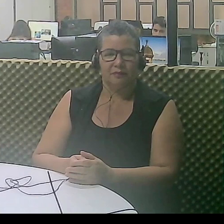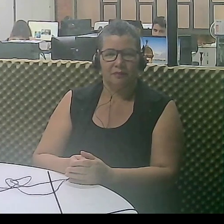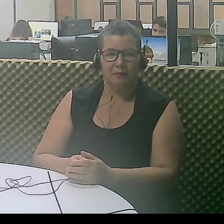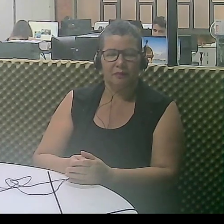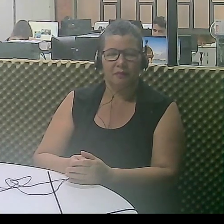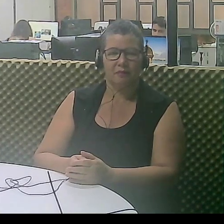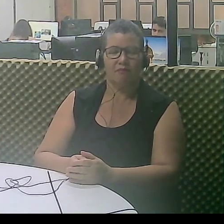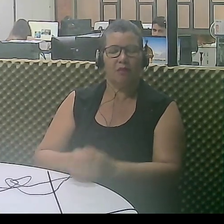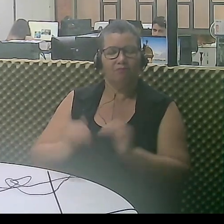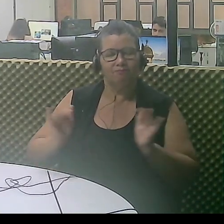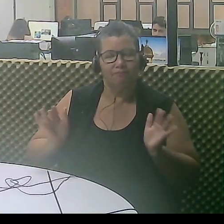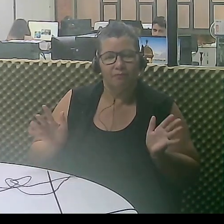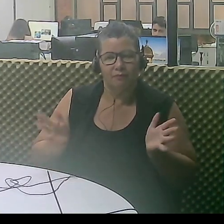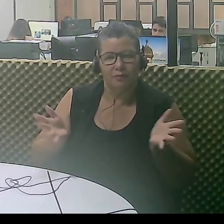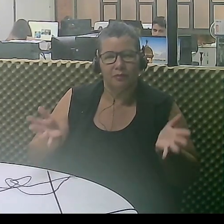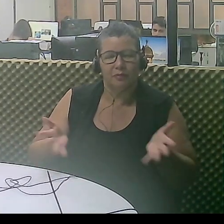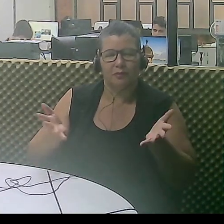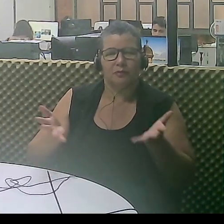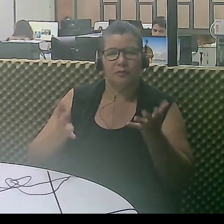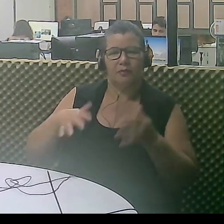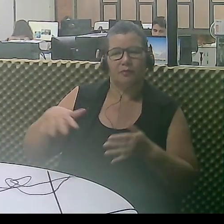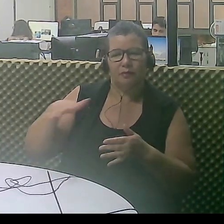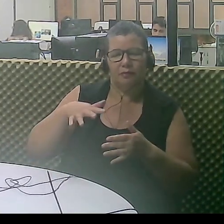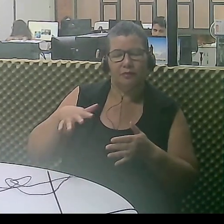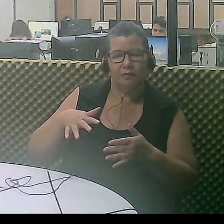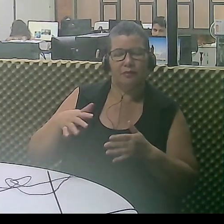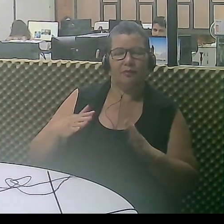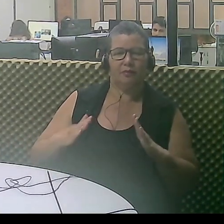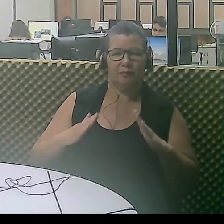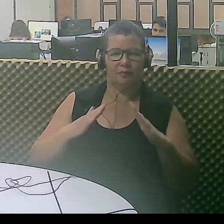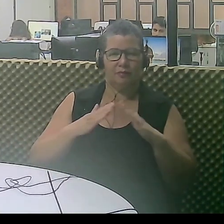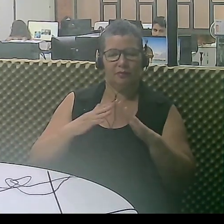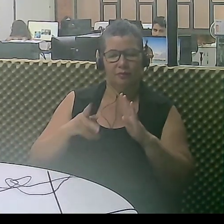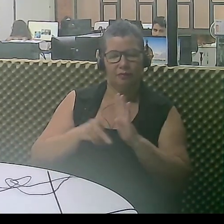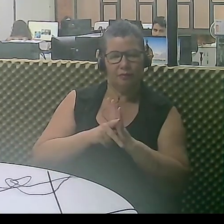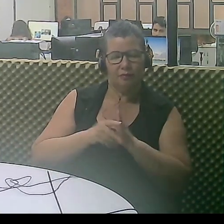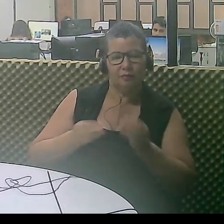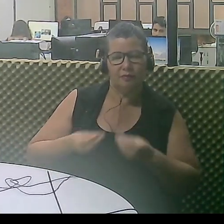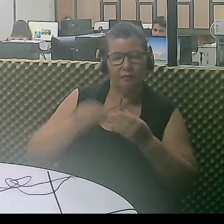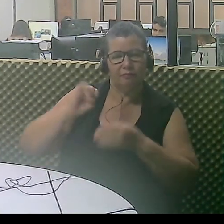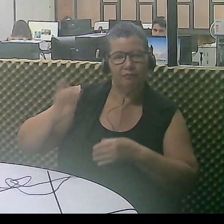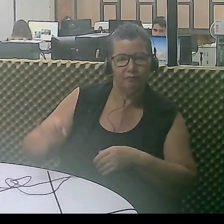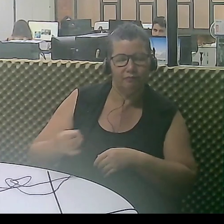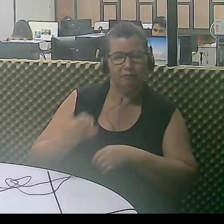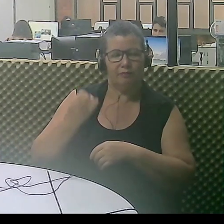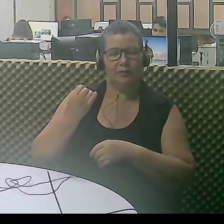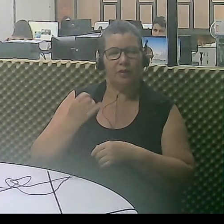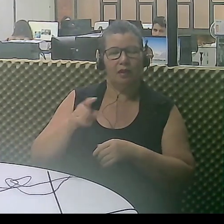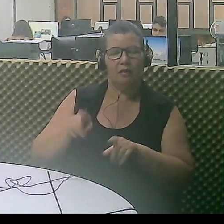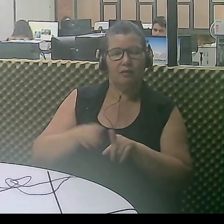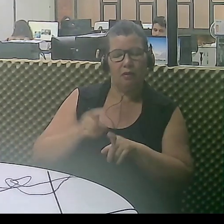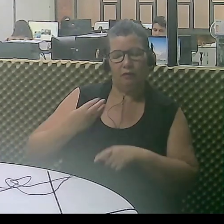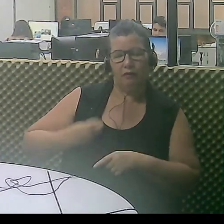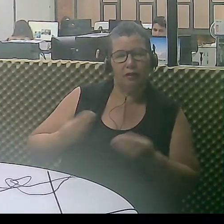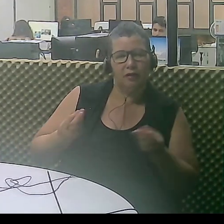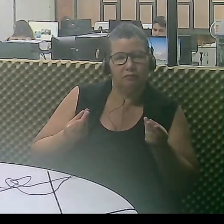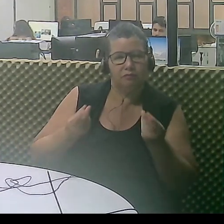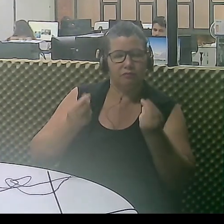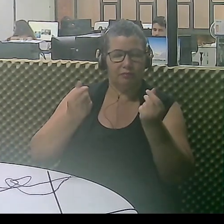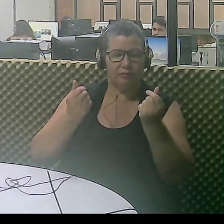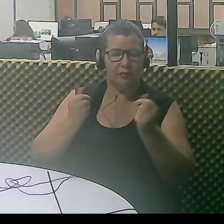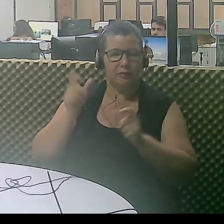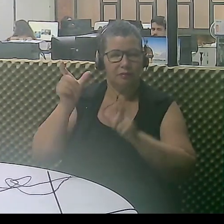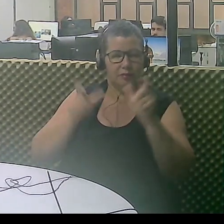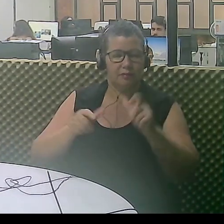Com o intuito de estimular o setor da habitação, promovendo oportunidades e qualidade de vida à população local, a Prefeitura de